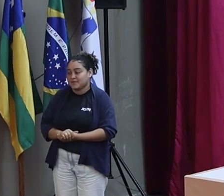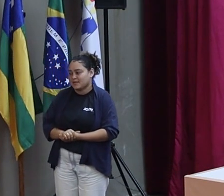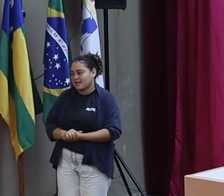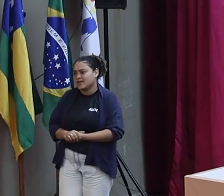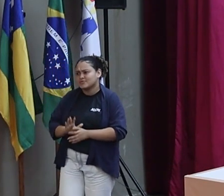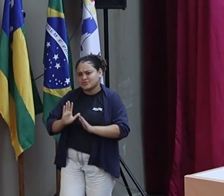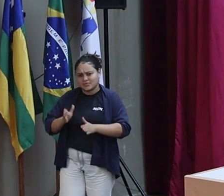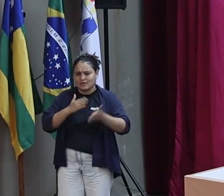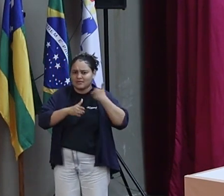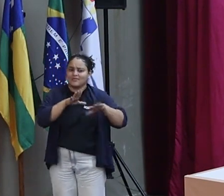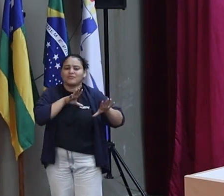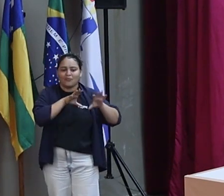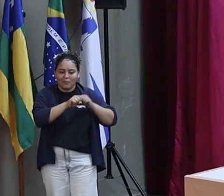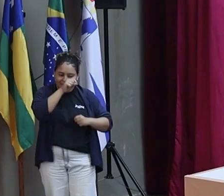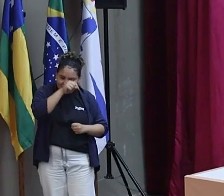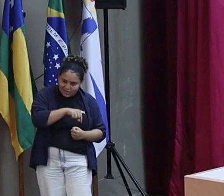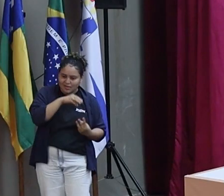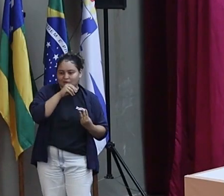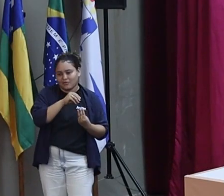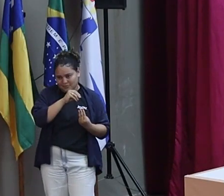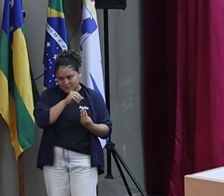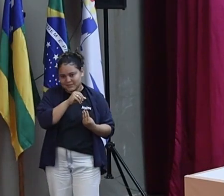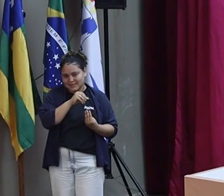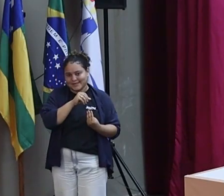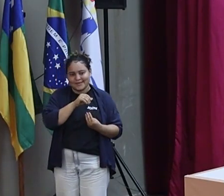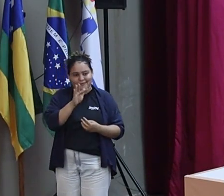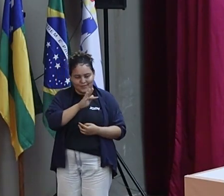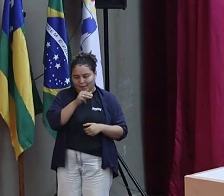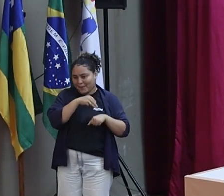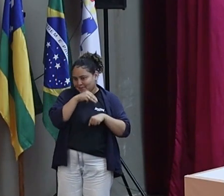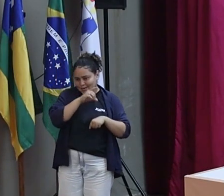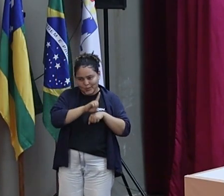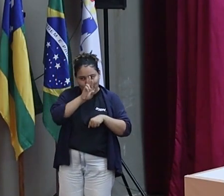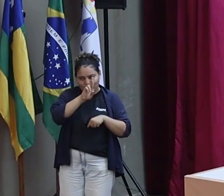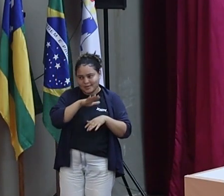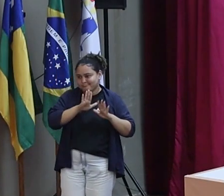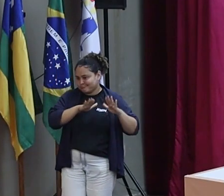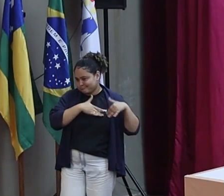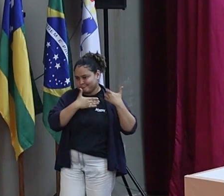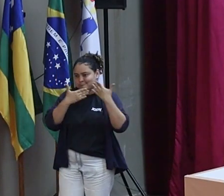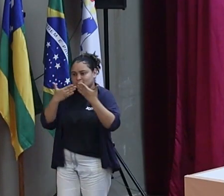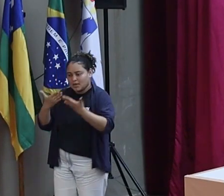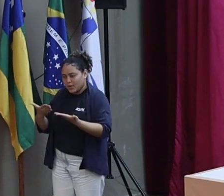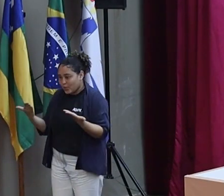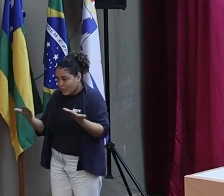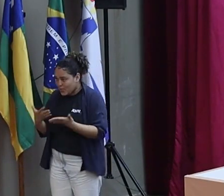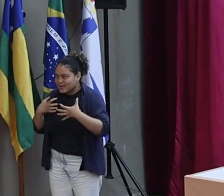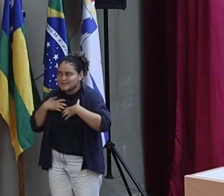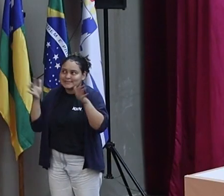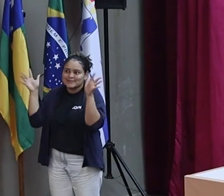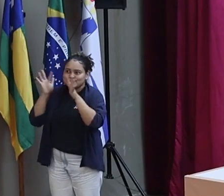fui formado por essa casa, né, fui formado pela UFES na graduação, no mestrado, no doutorado, e estou muito feliz, né, hoje,